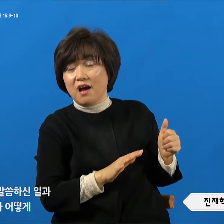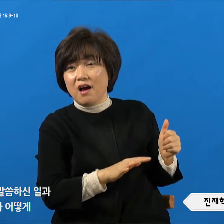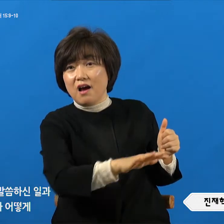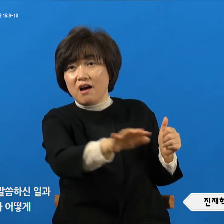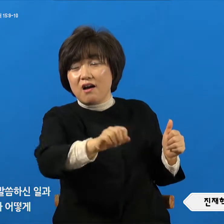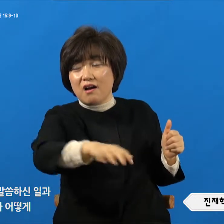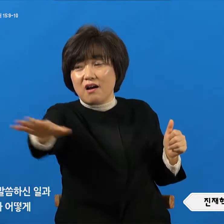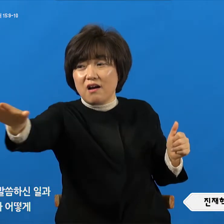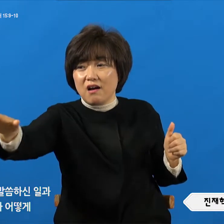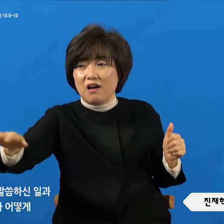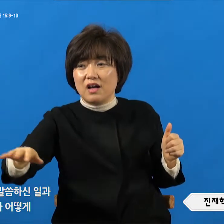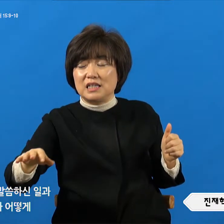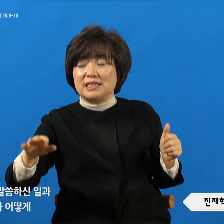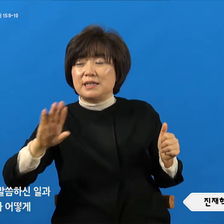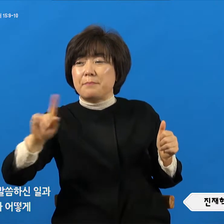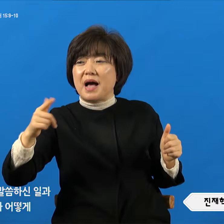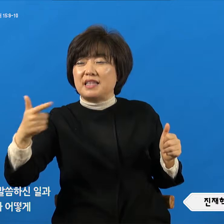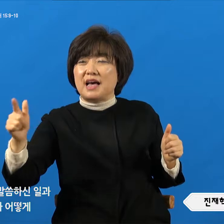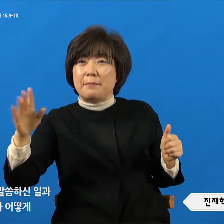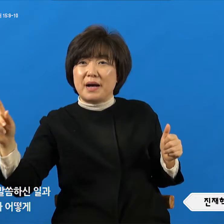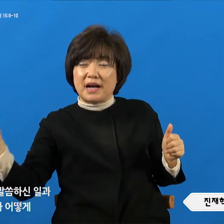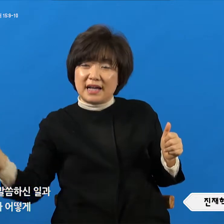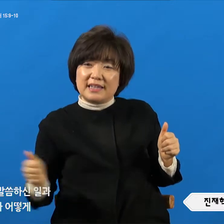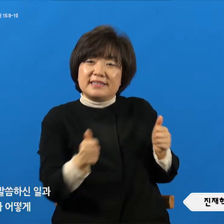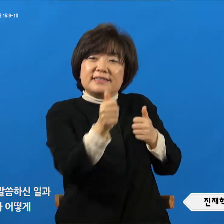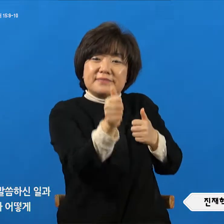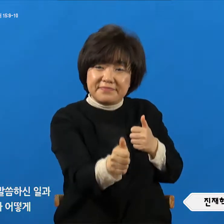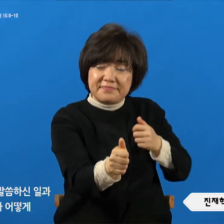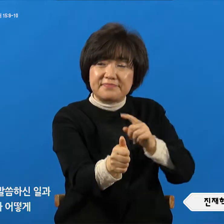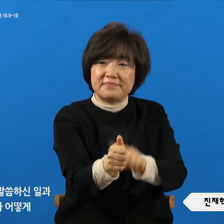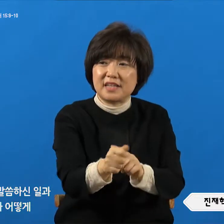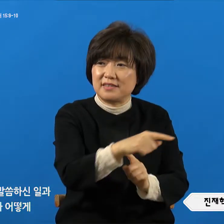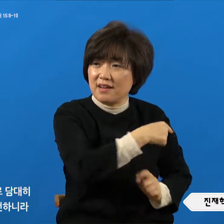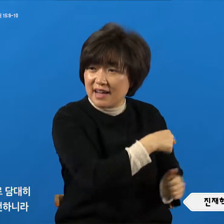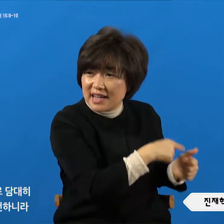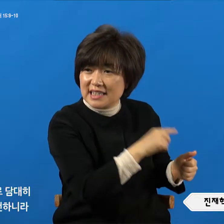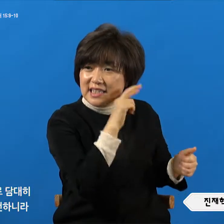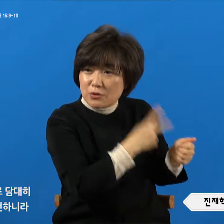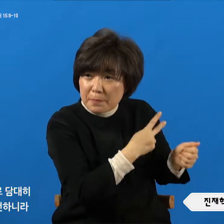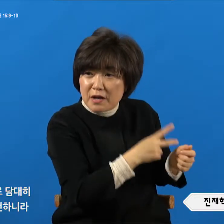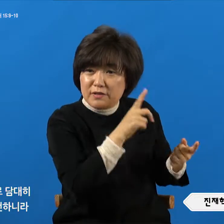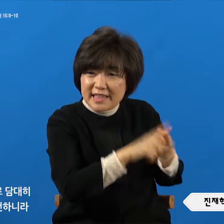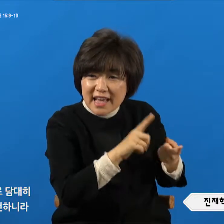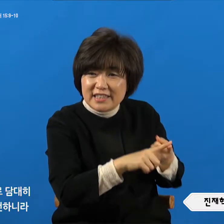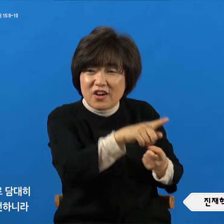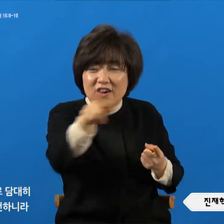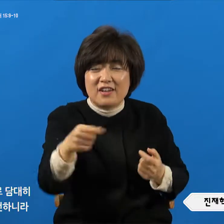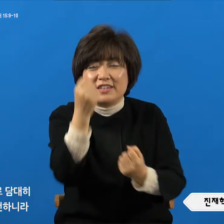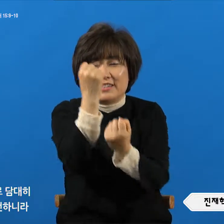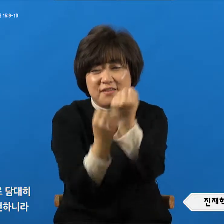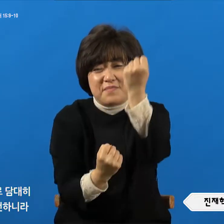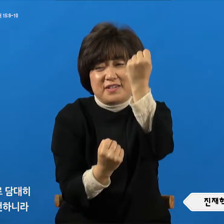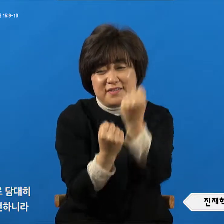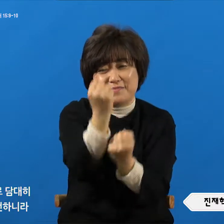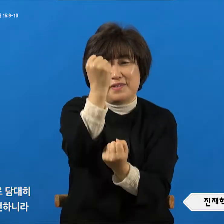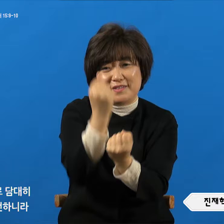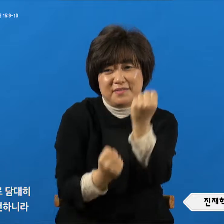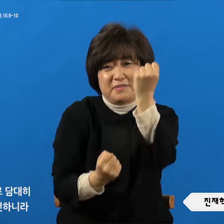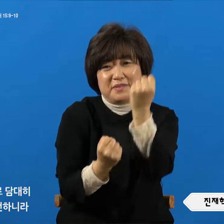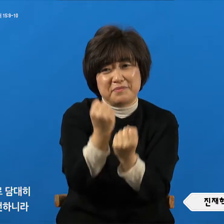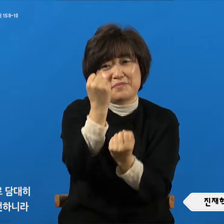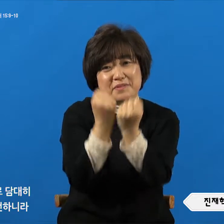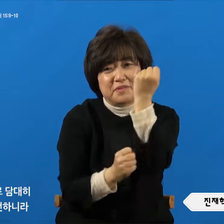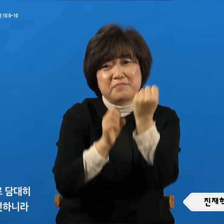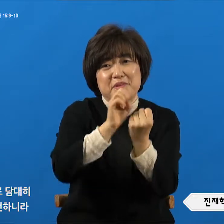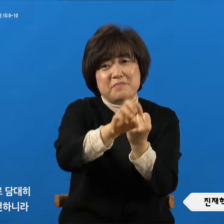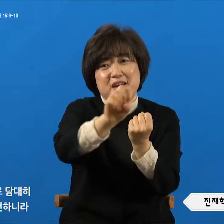보았는지와 주께서 그에게 말씀하신 일과 다메섹에서 그가 어떻게 예수의 이름으로 담대히